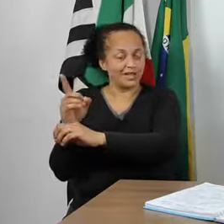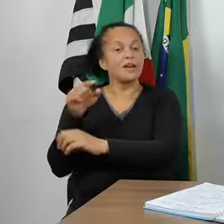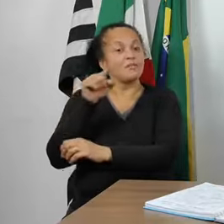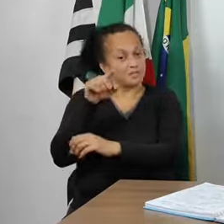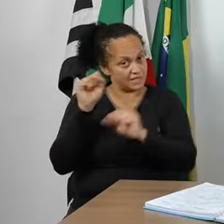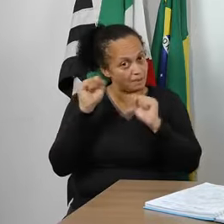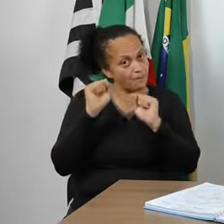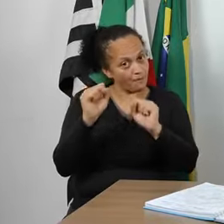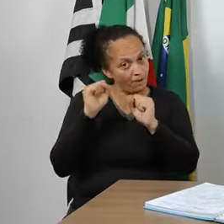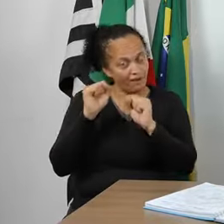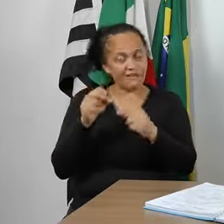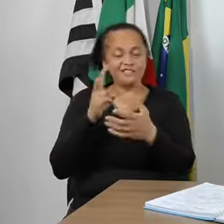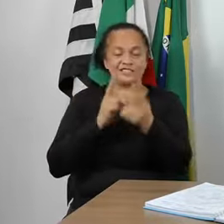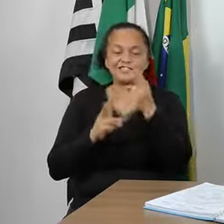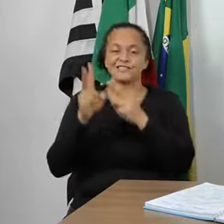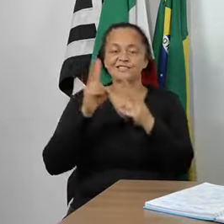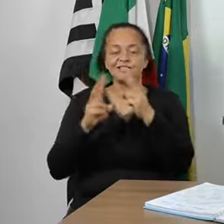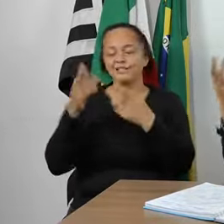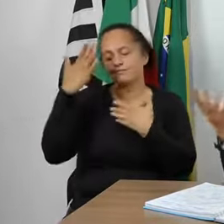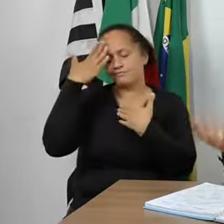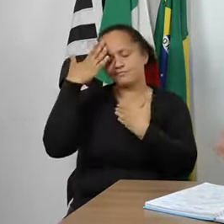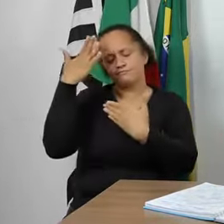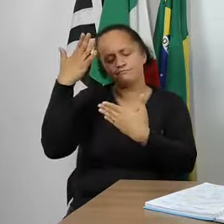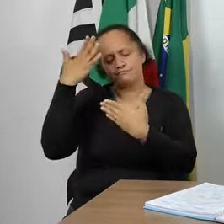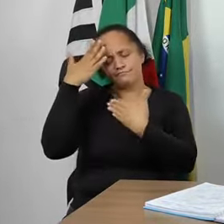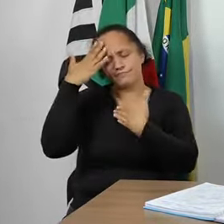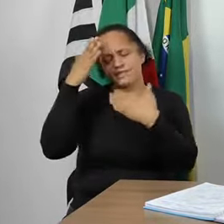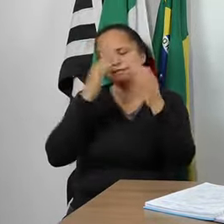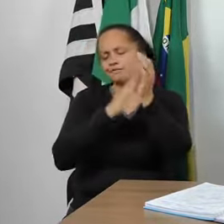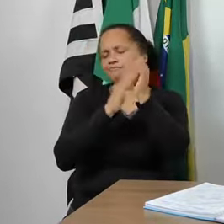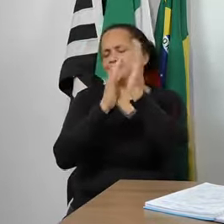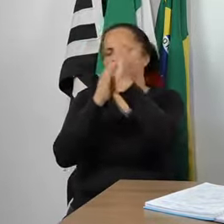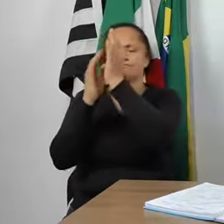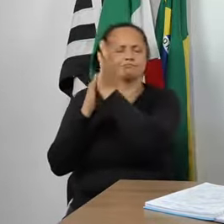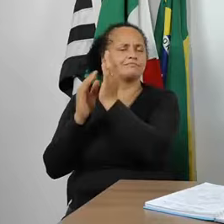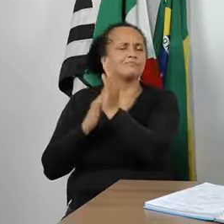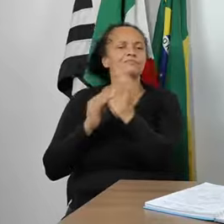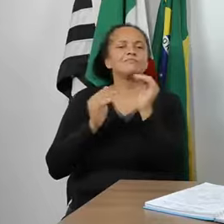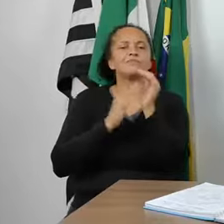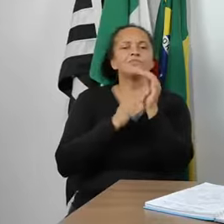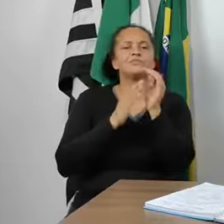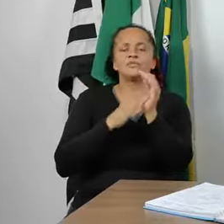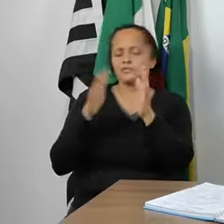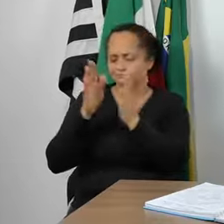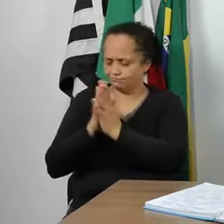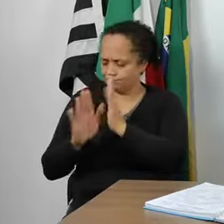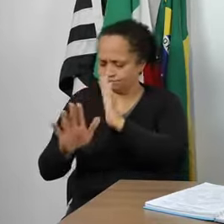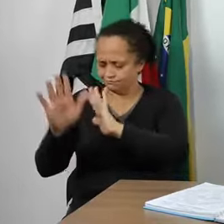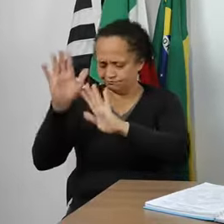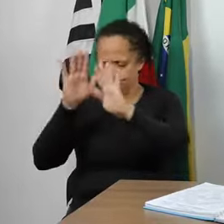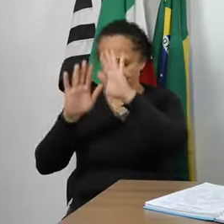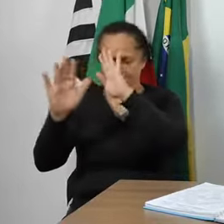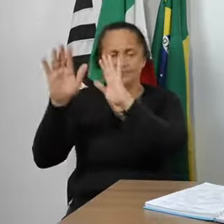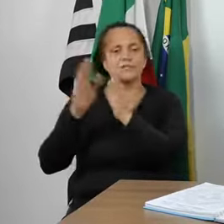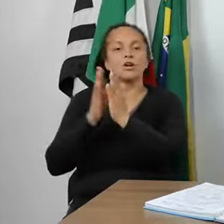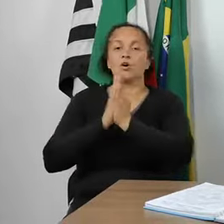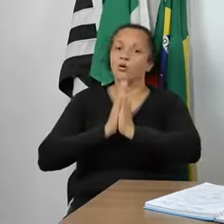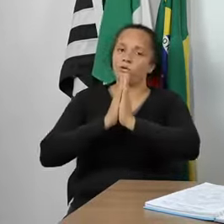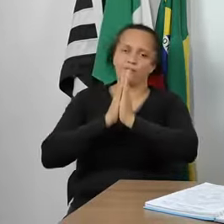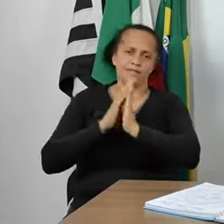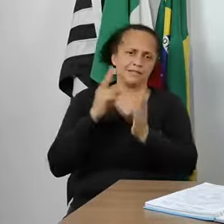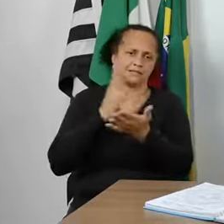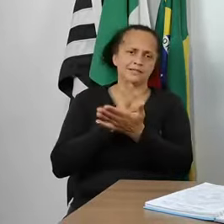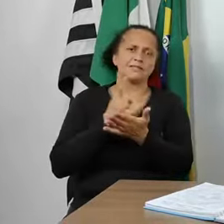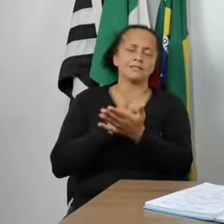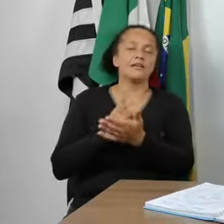praticando orações de ações de graças, a oração de louvor, a oração de adoração. É claro que nós precisamos de um